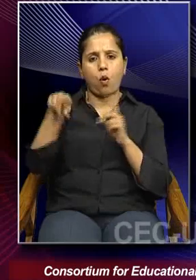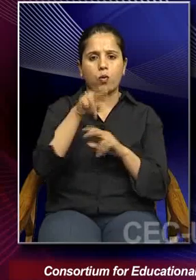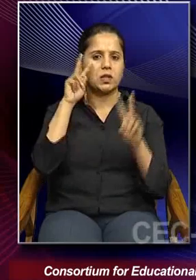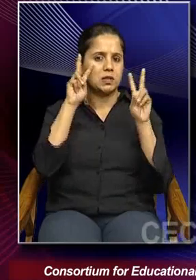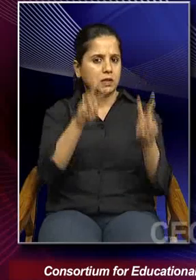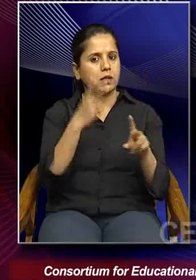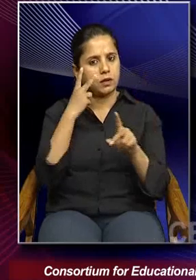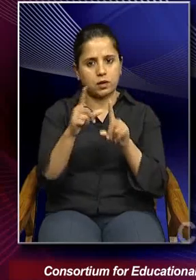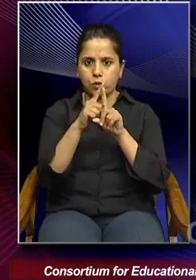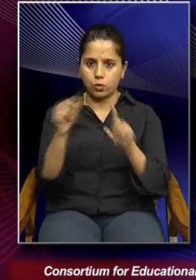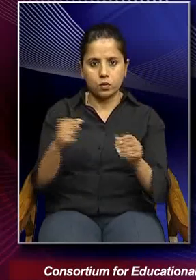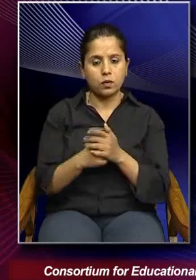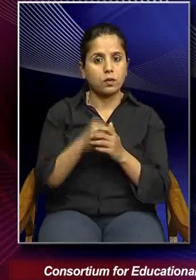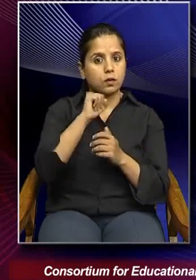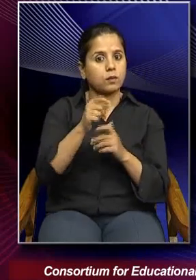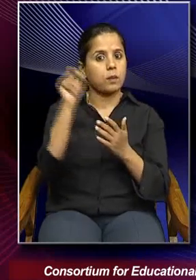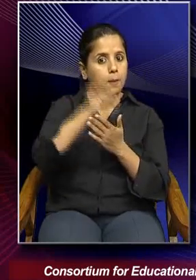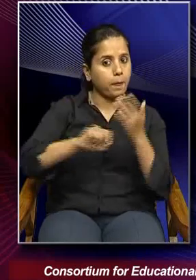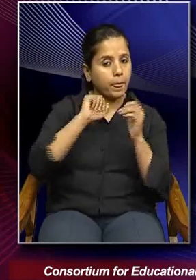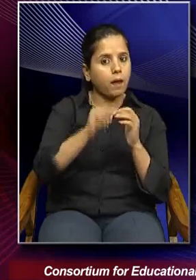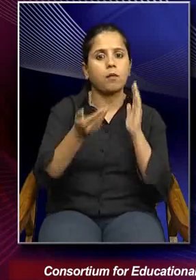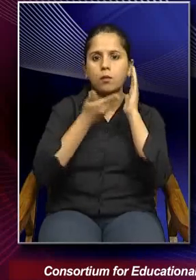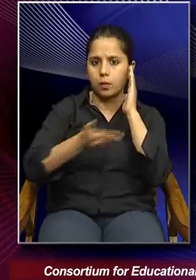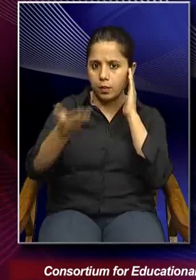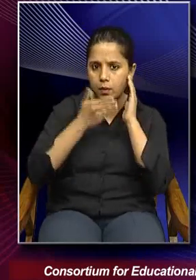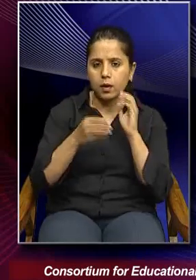तो उनके काव्या संग्रह